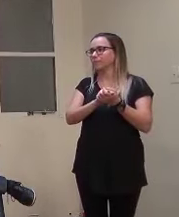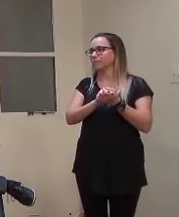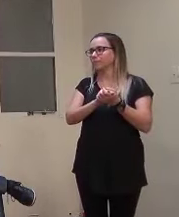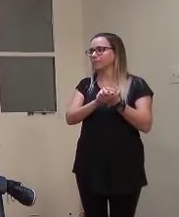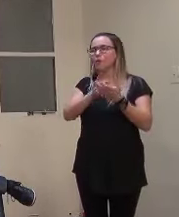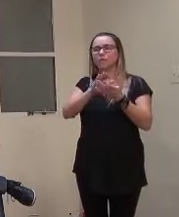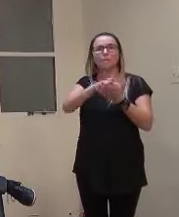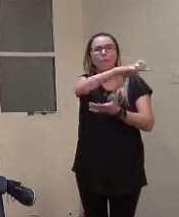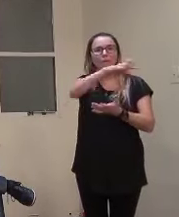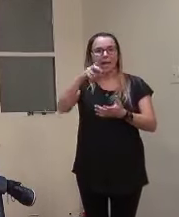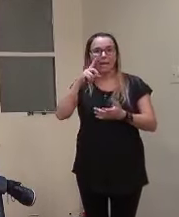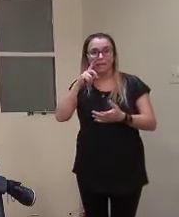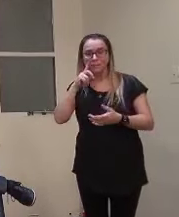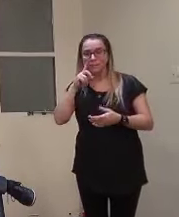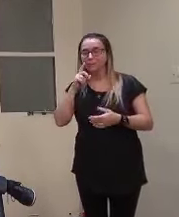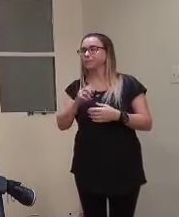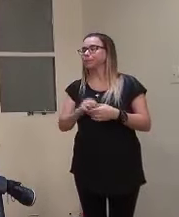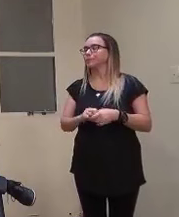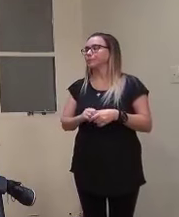sí